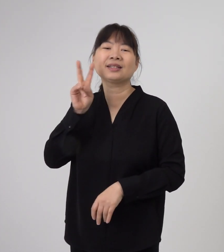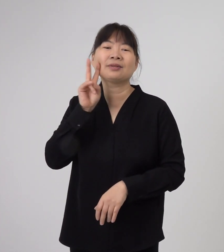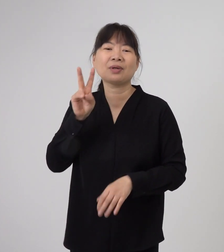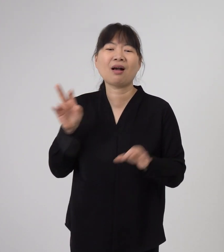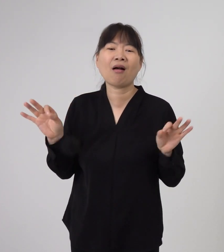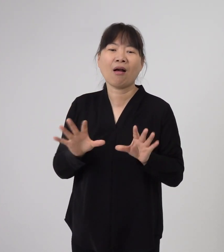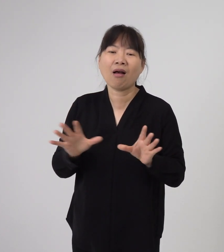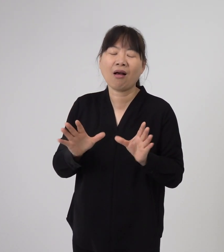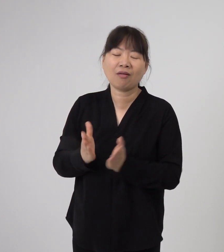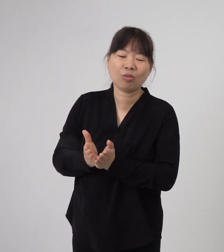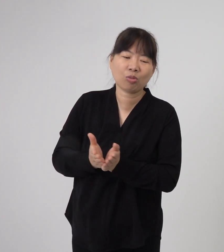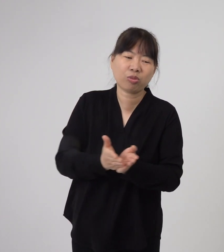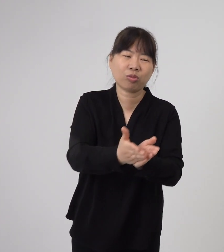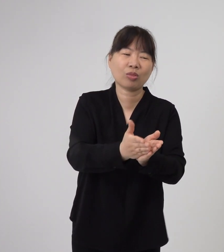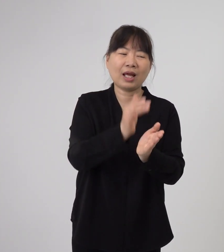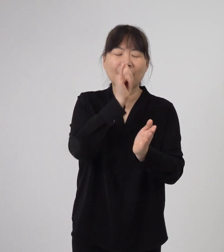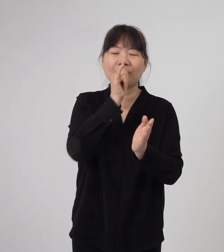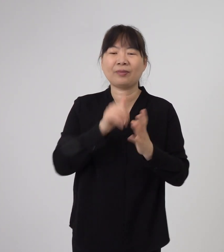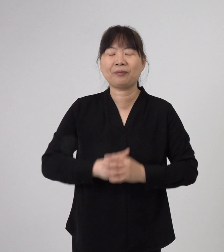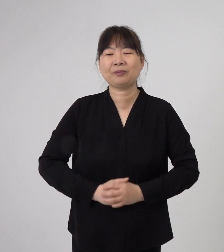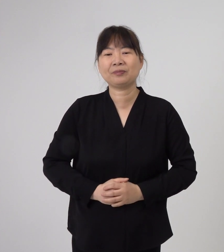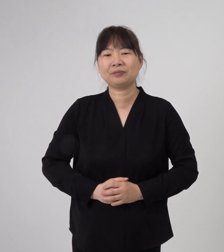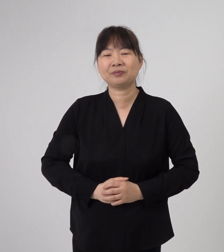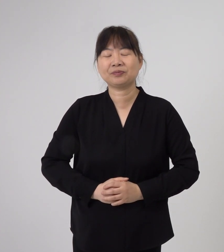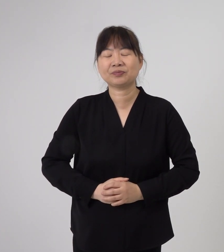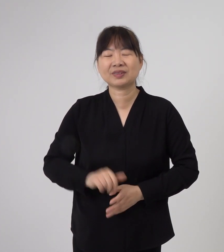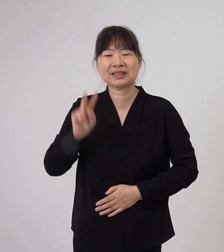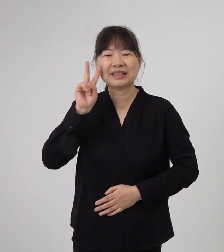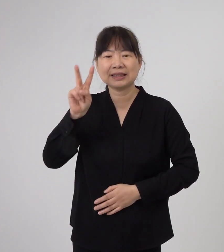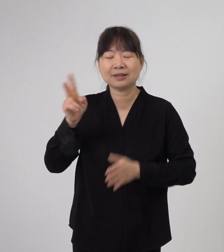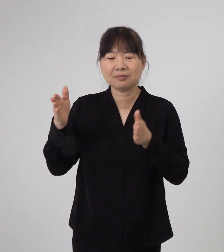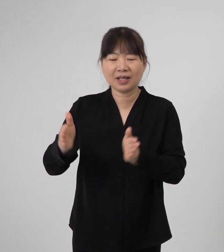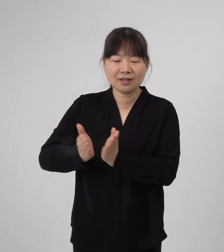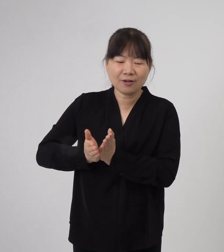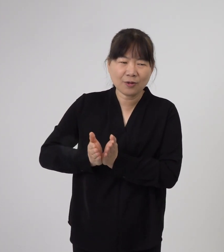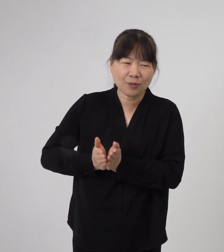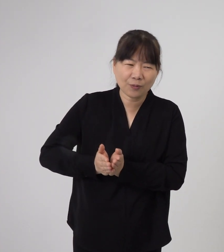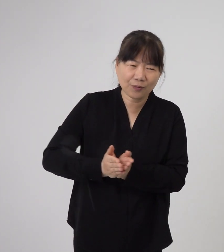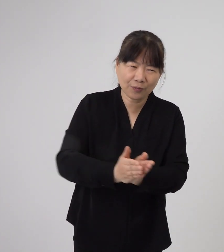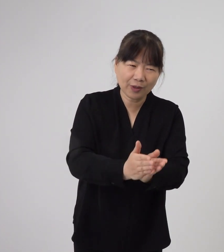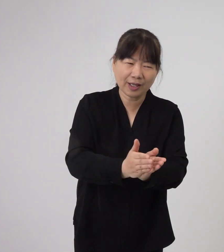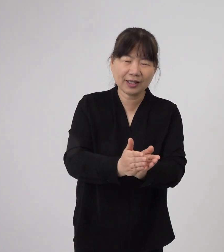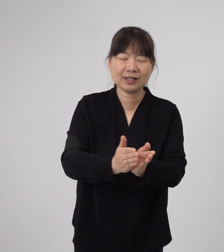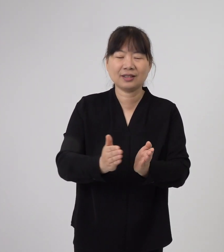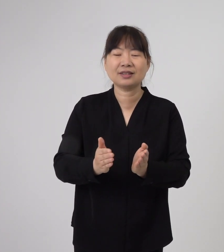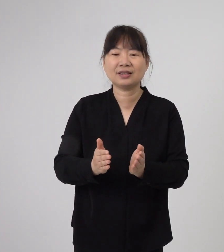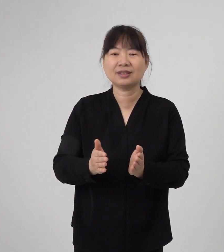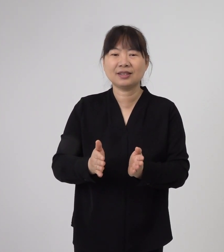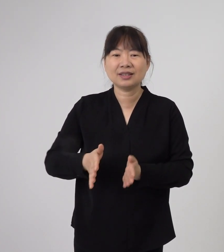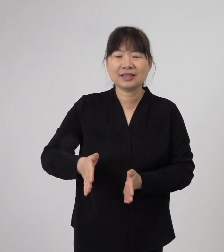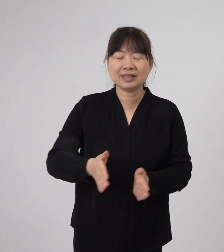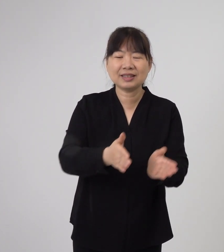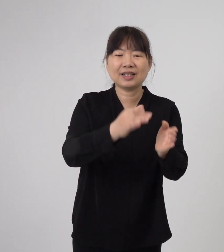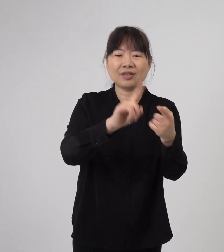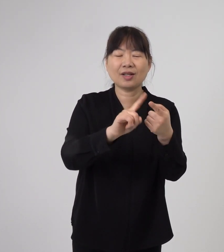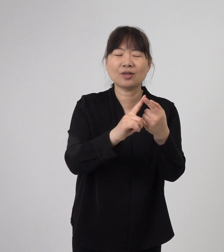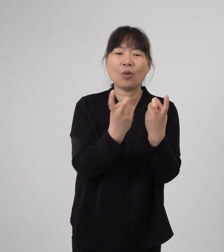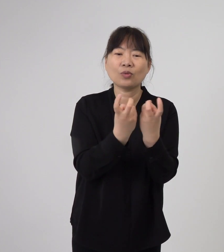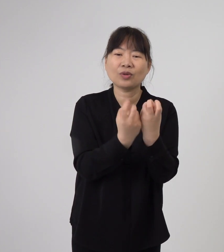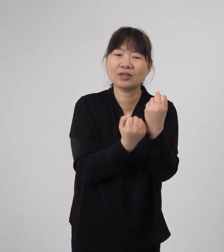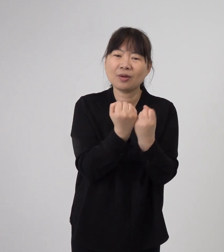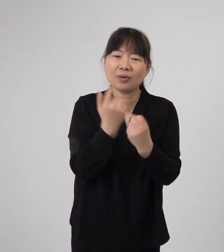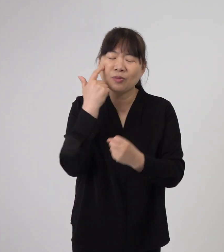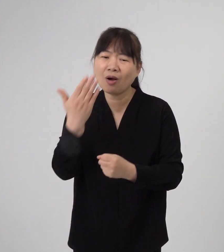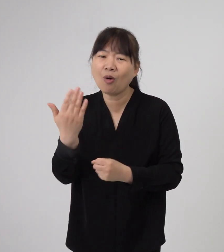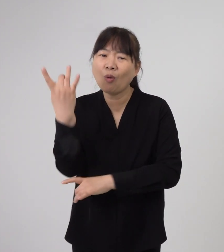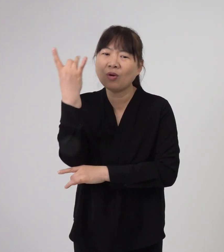만에. 그러면 이틀 만에 직행하도록 한 이 뱃길을 어떻게 설명해야 될까요? 어떻게